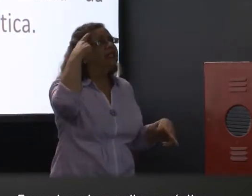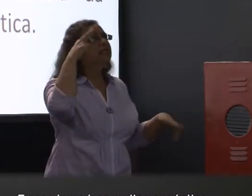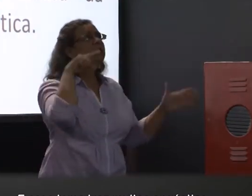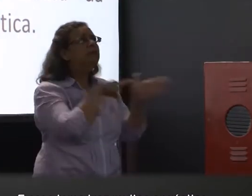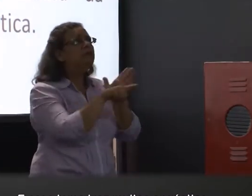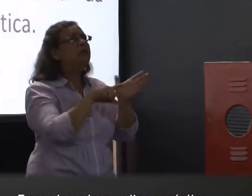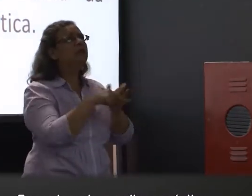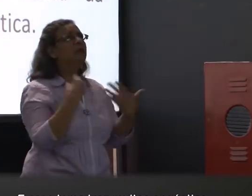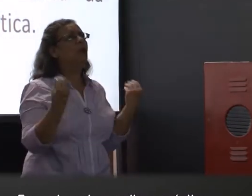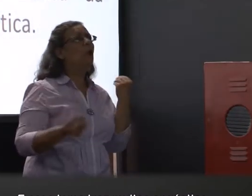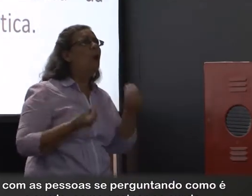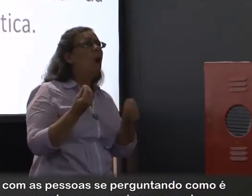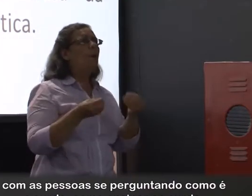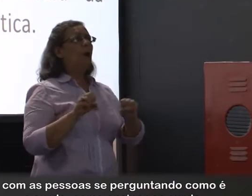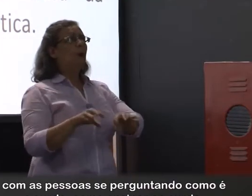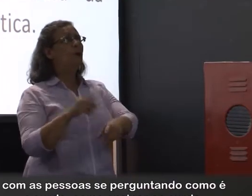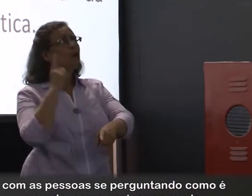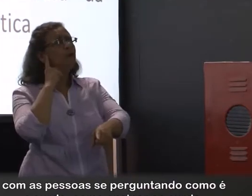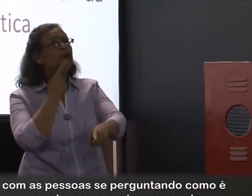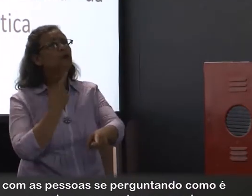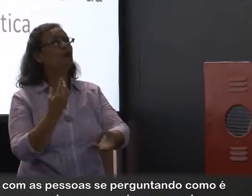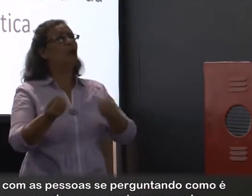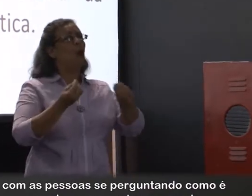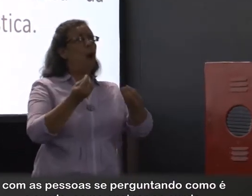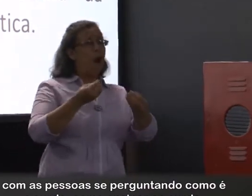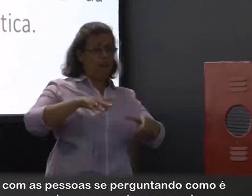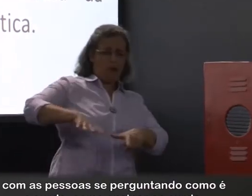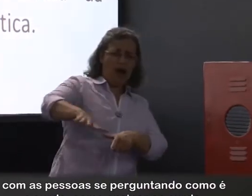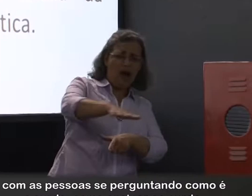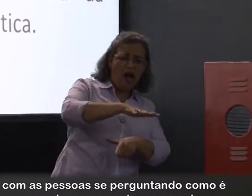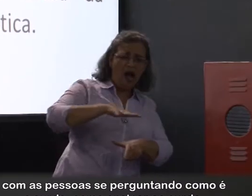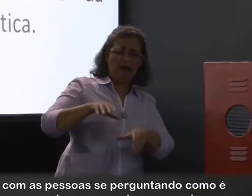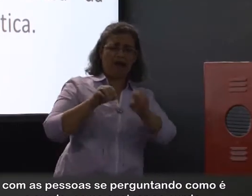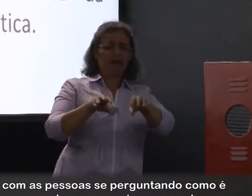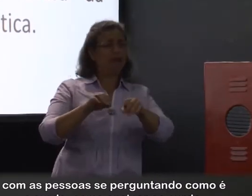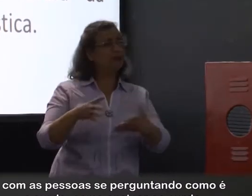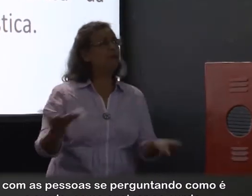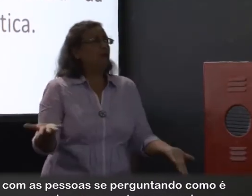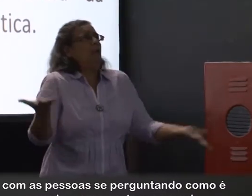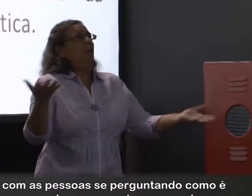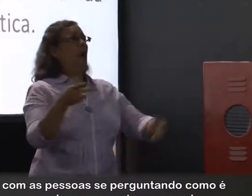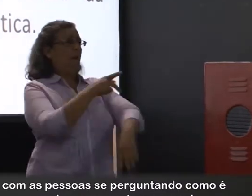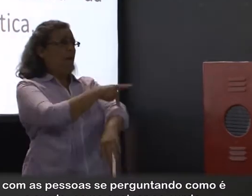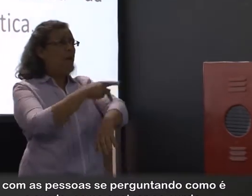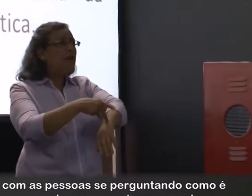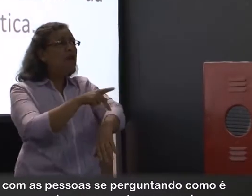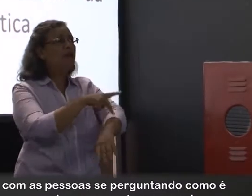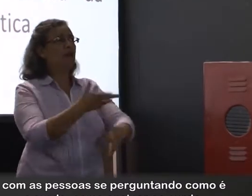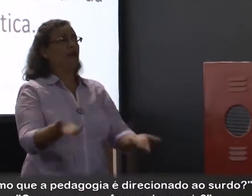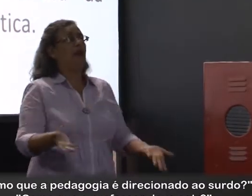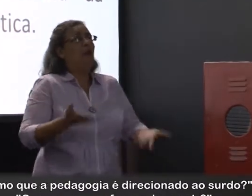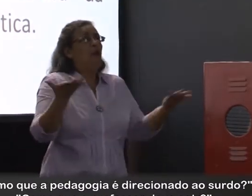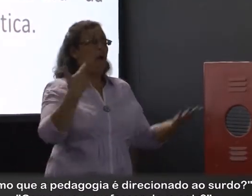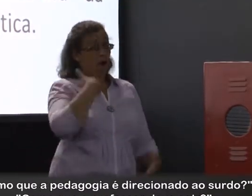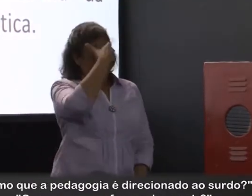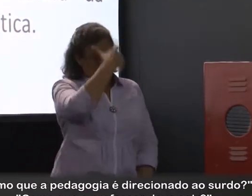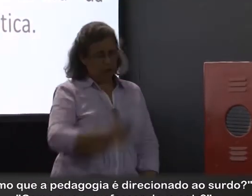muitas angústias, né? As pessoas se perguntam como que é o surdo, como que eu vou ensinar o surdo, como que a pedagogia